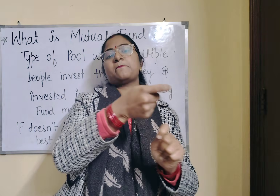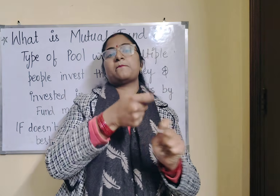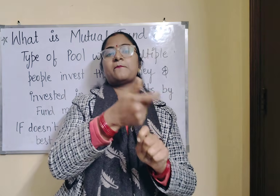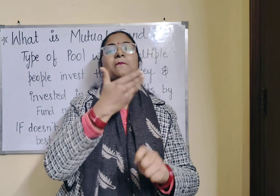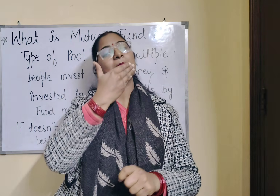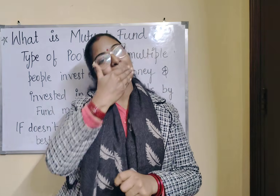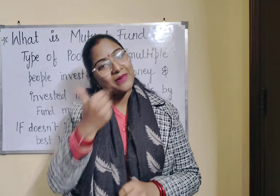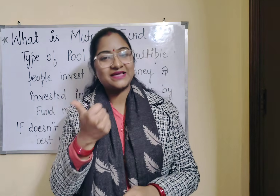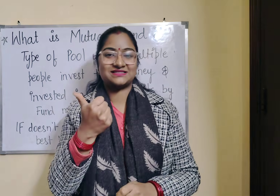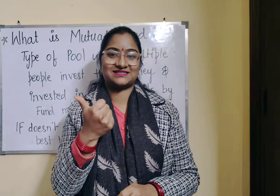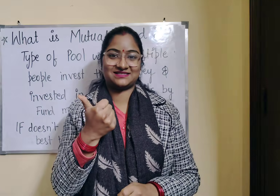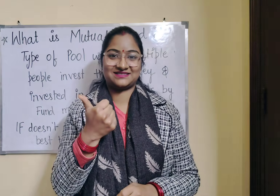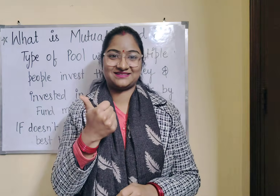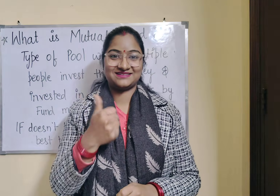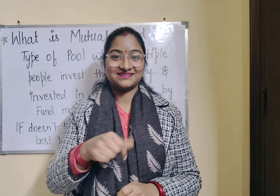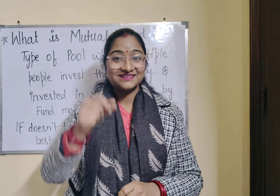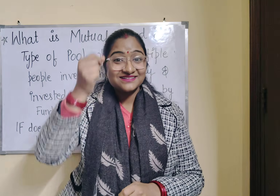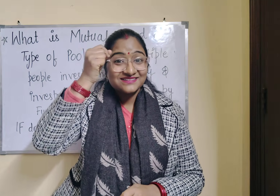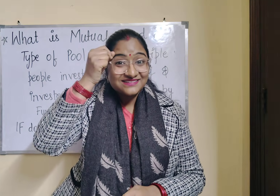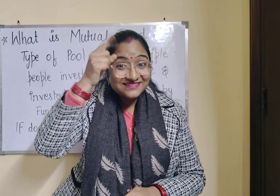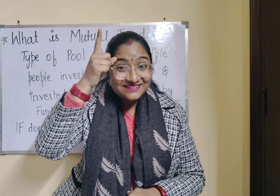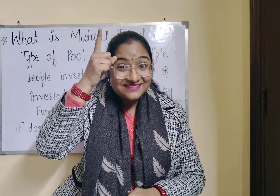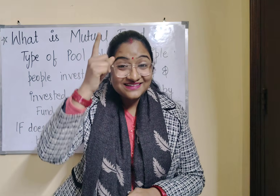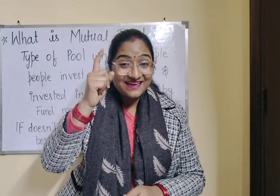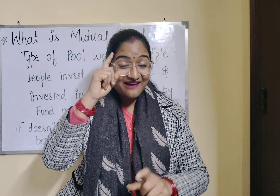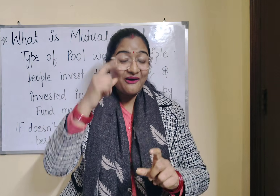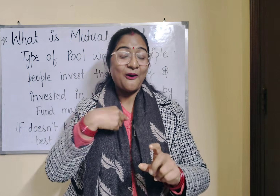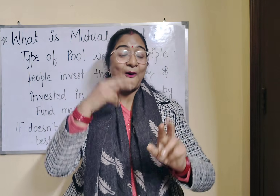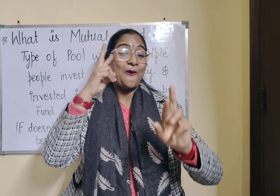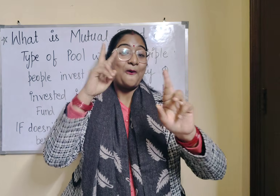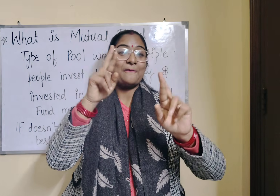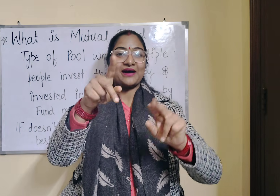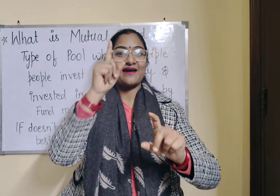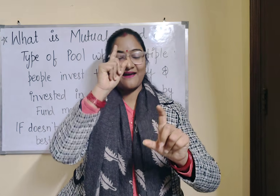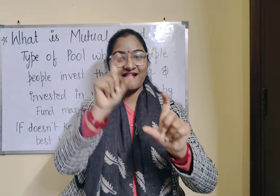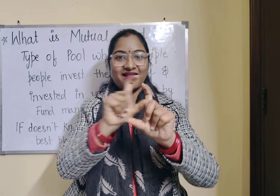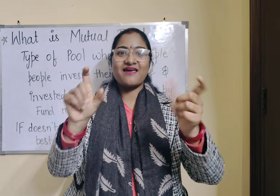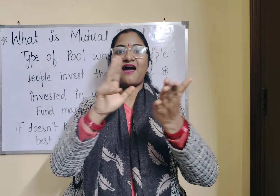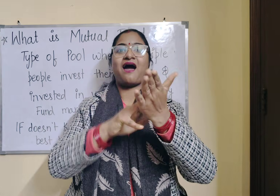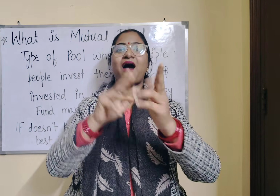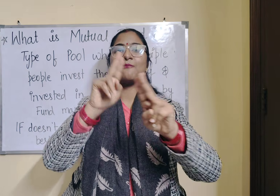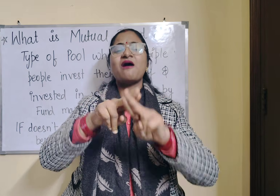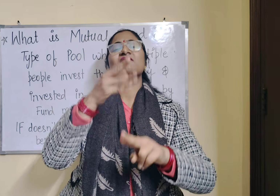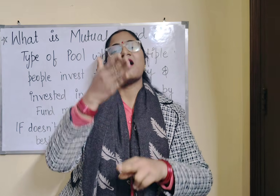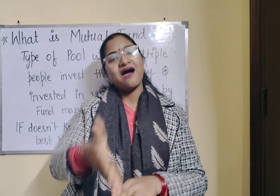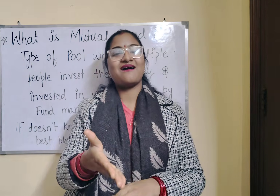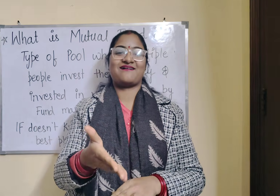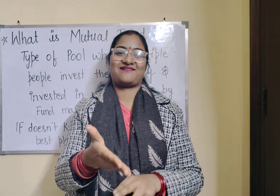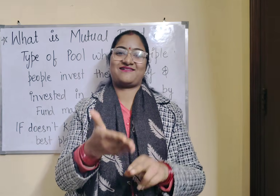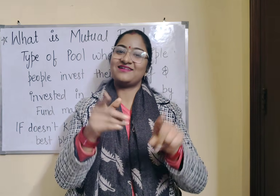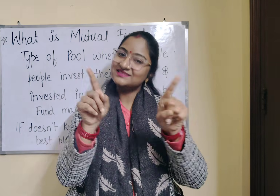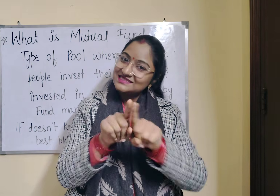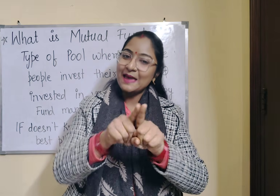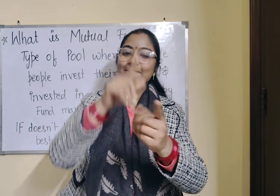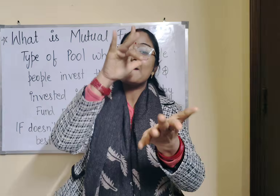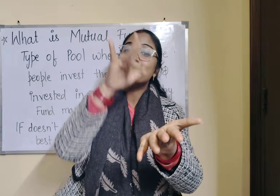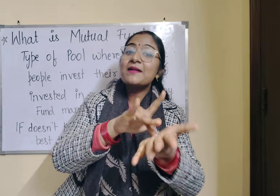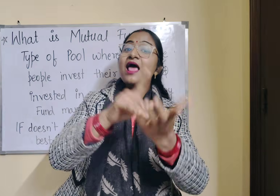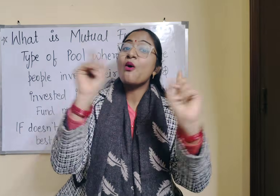आपके लिए सबसे अच्छा रहेगा म्यूचुअल फंड में इन्वेस्ट करना, है ना। मुझे अभी उम्मीद है कि आपको ये एमएफ का बेसिक समझ